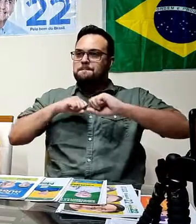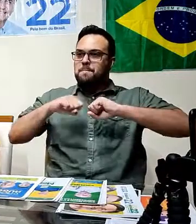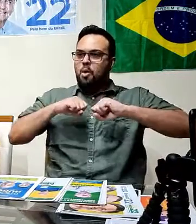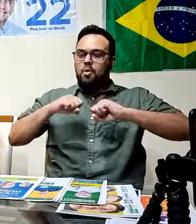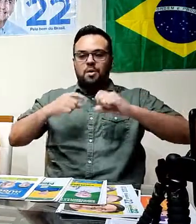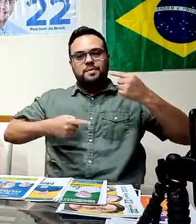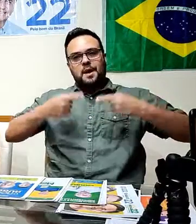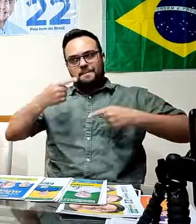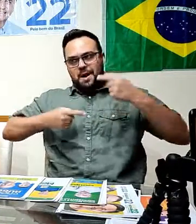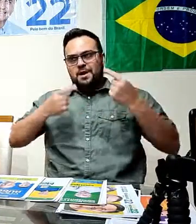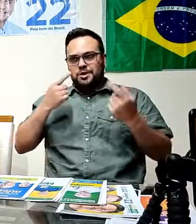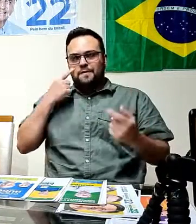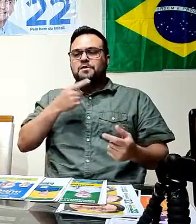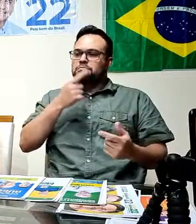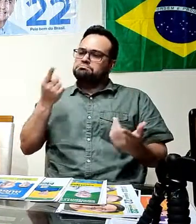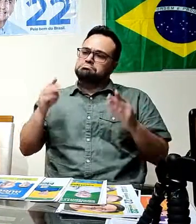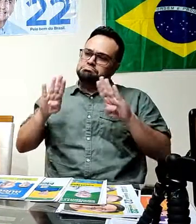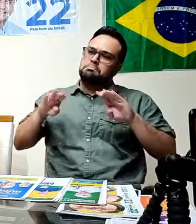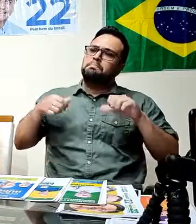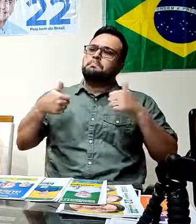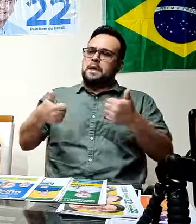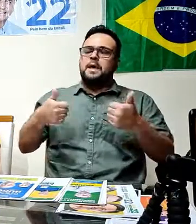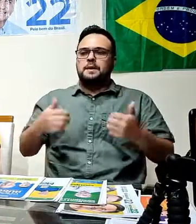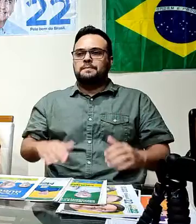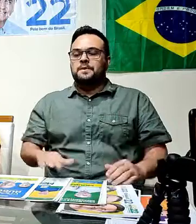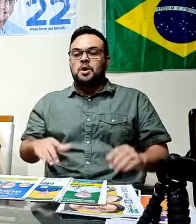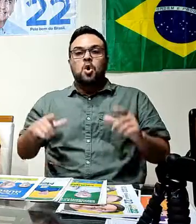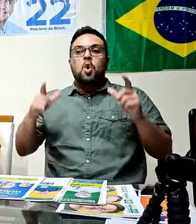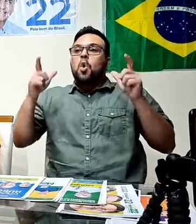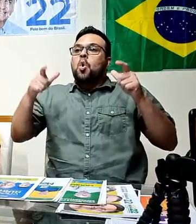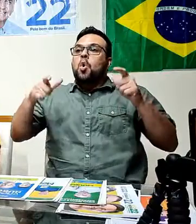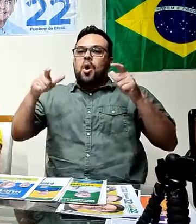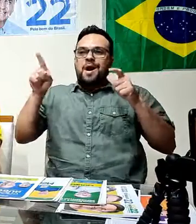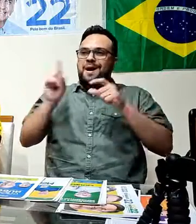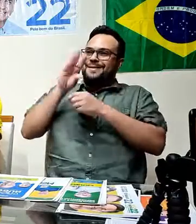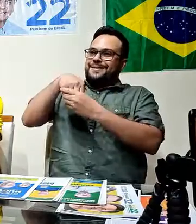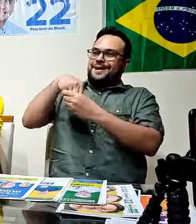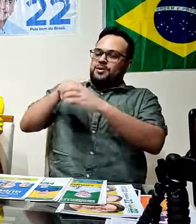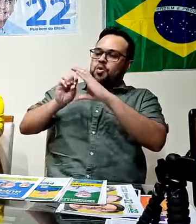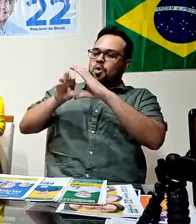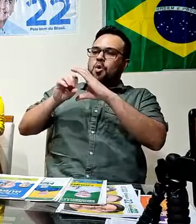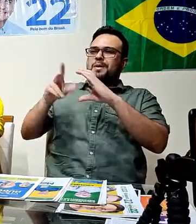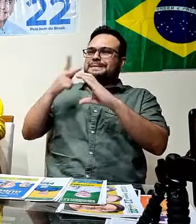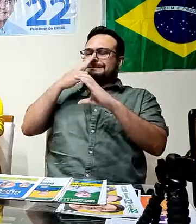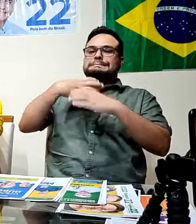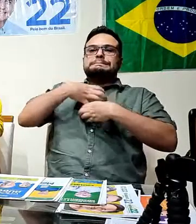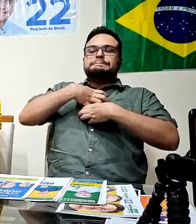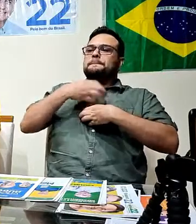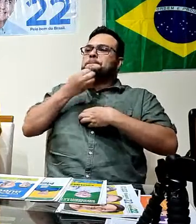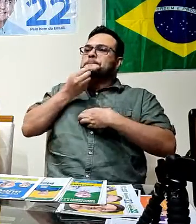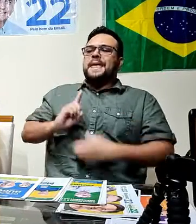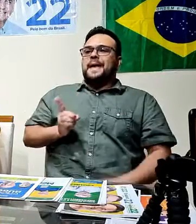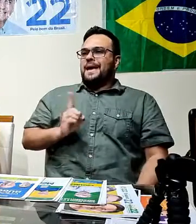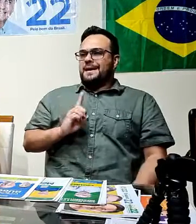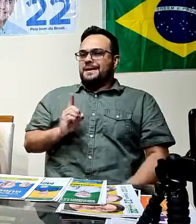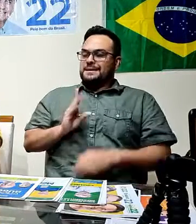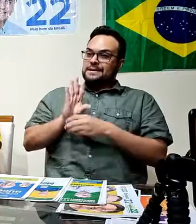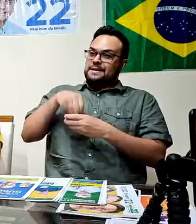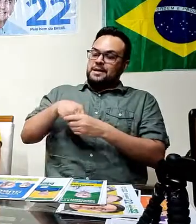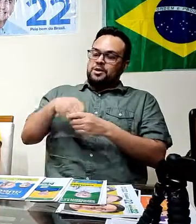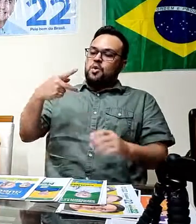E eu acho que tudo correu bem. É um local que eu não me sinto bem. Está lá naquele no Projac. Não foi